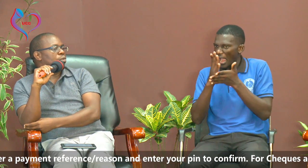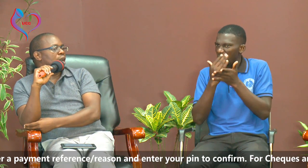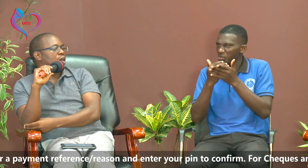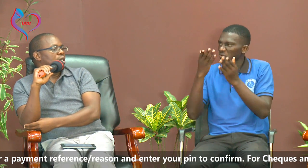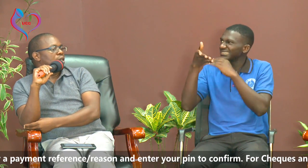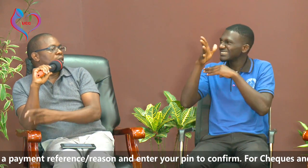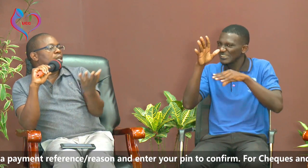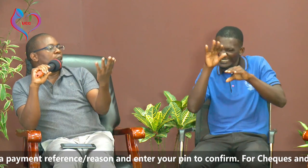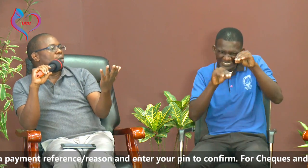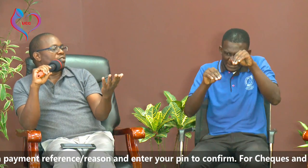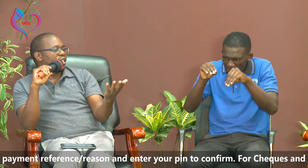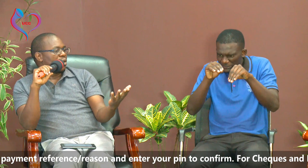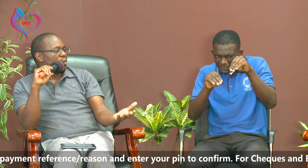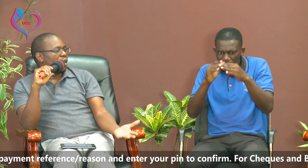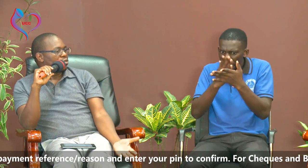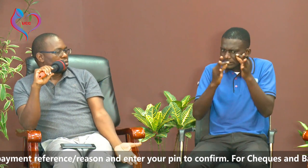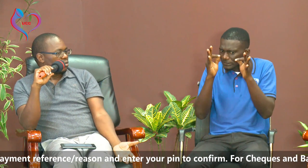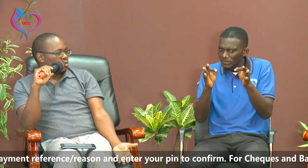zatabula niyikanga nga muvuddemu abantu